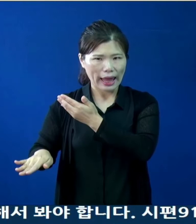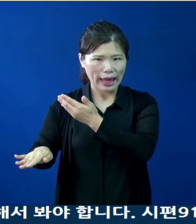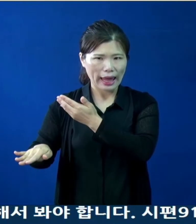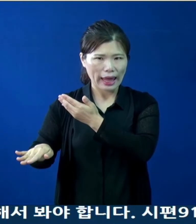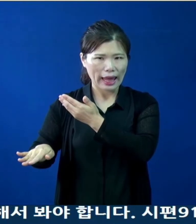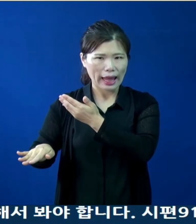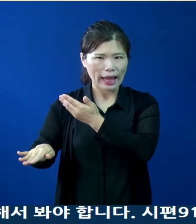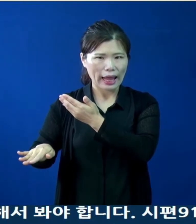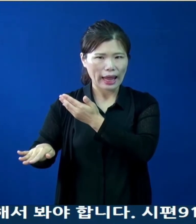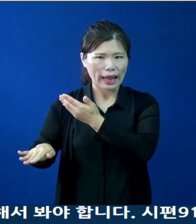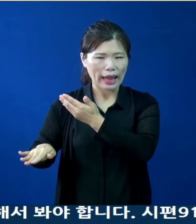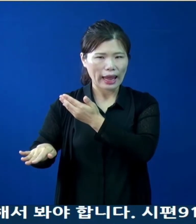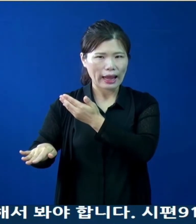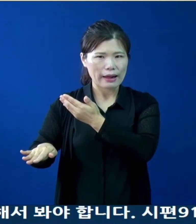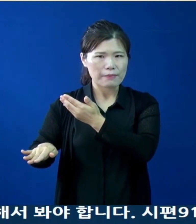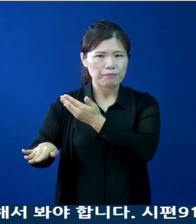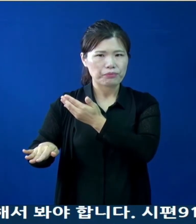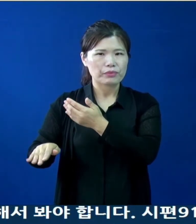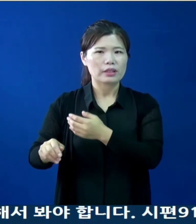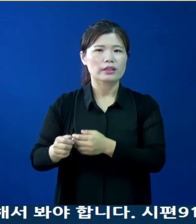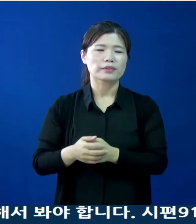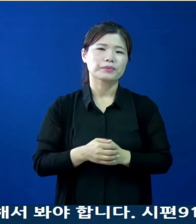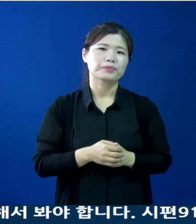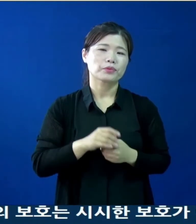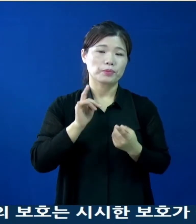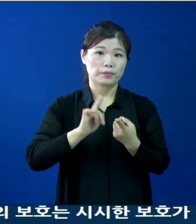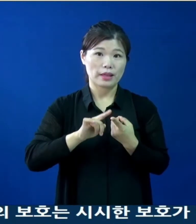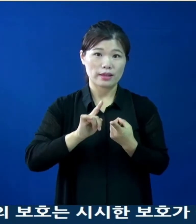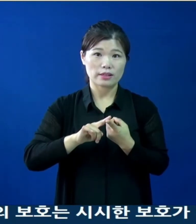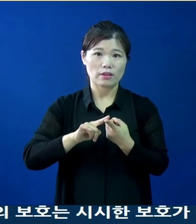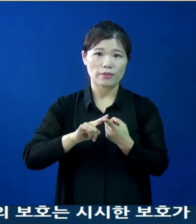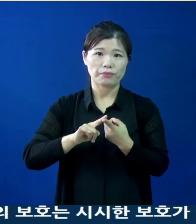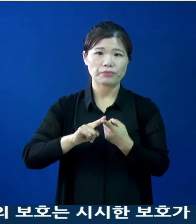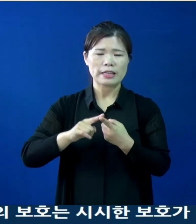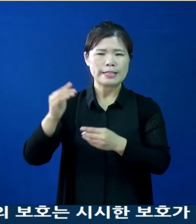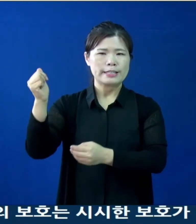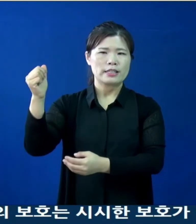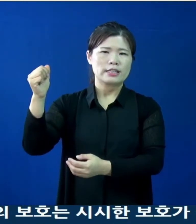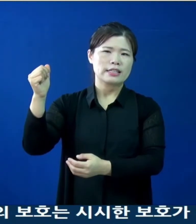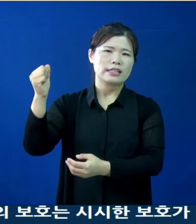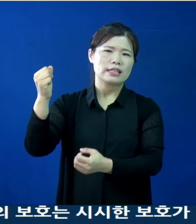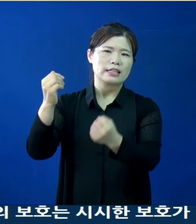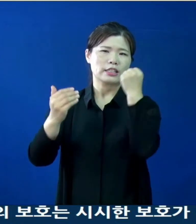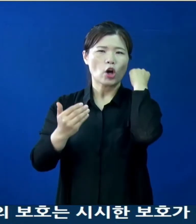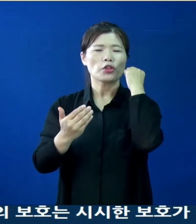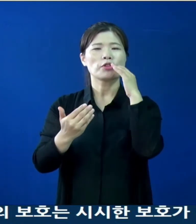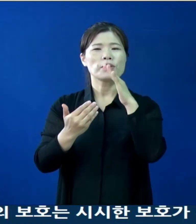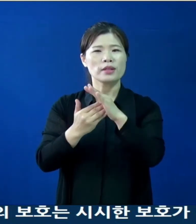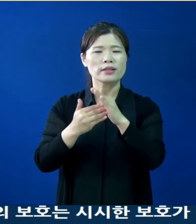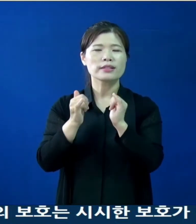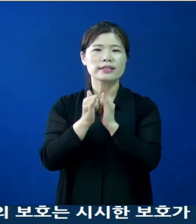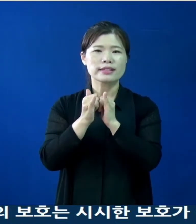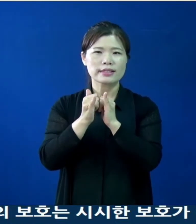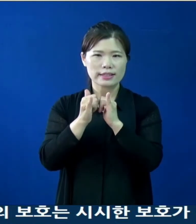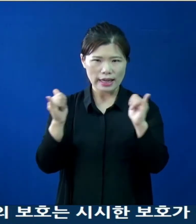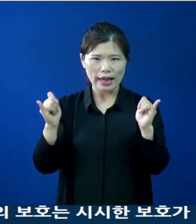지존자의 은밀한 곳에, 전능자의 그늘 아래 그의 날개 깃으로